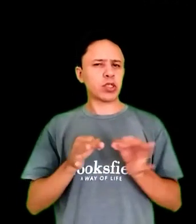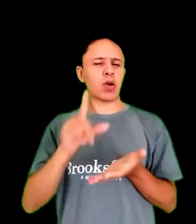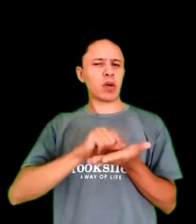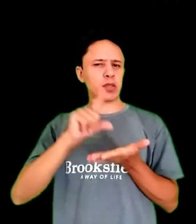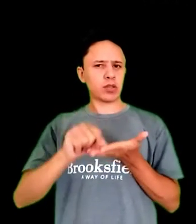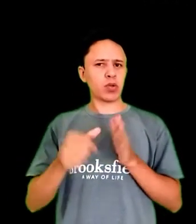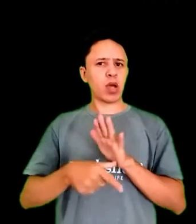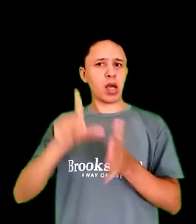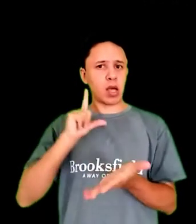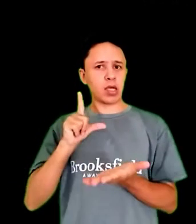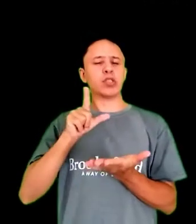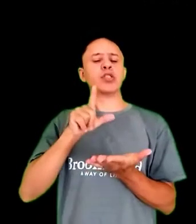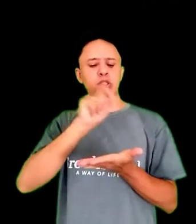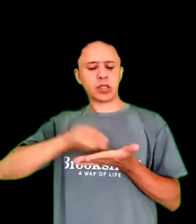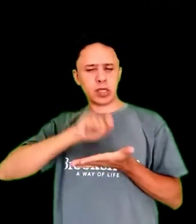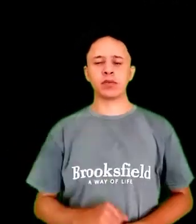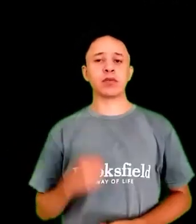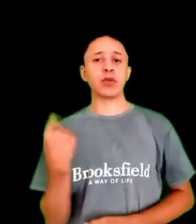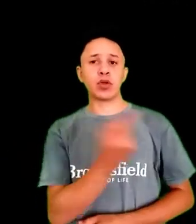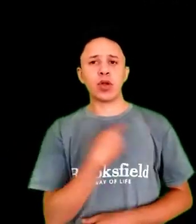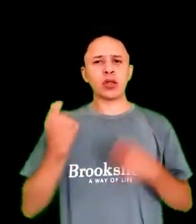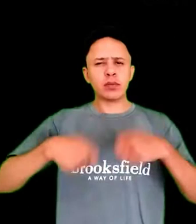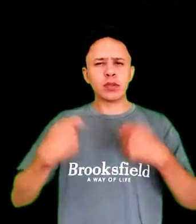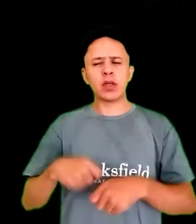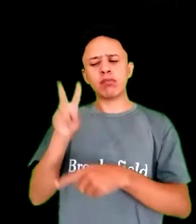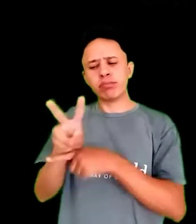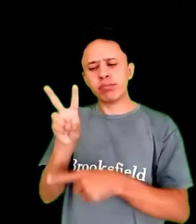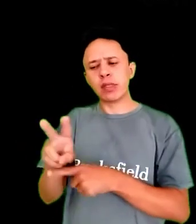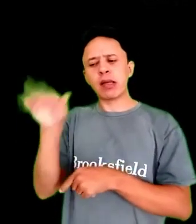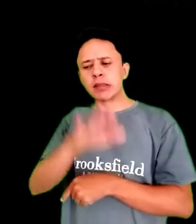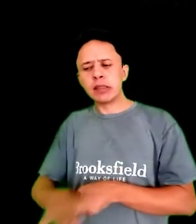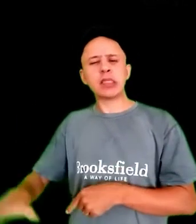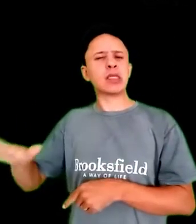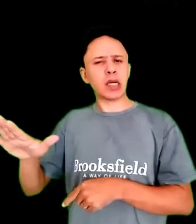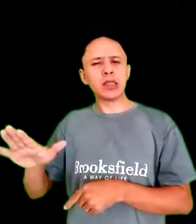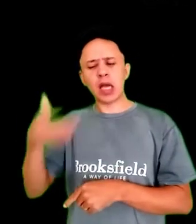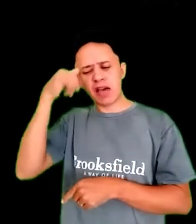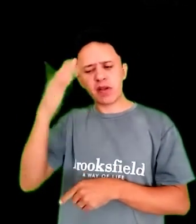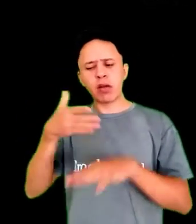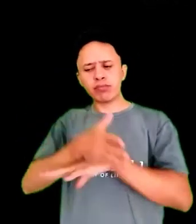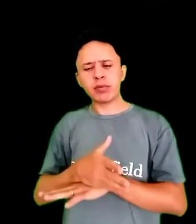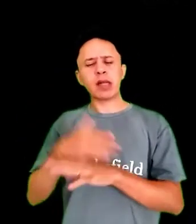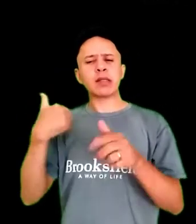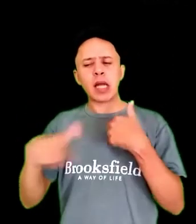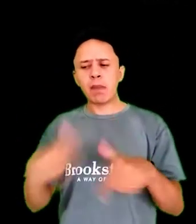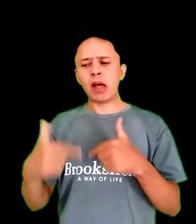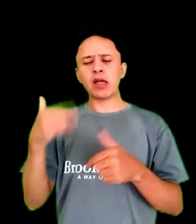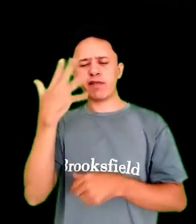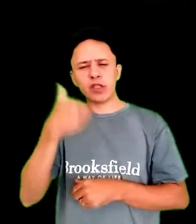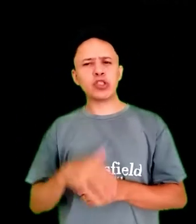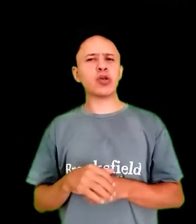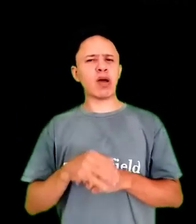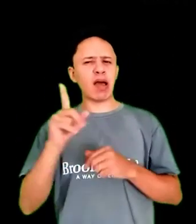para planejar o artigo antes de escrevê-lo. Precisamos proteger as crianças do trabalho infantil. O trabalho infantil é uma